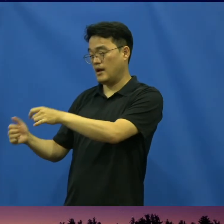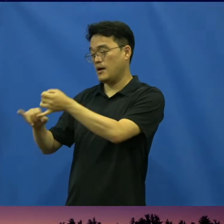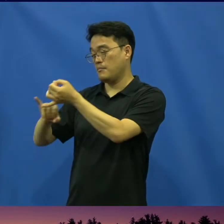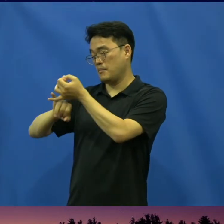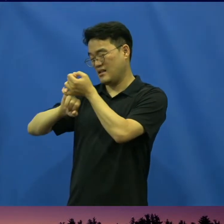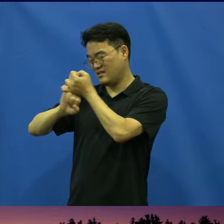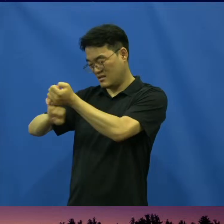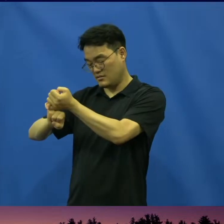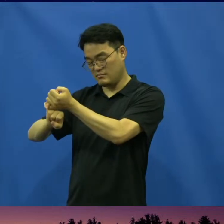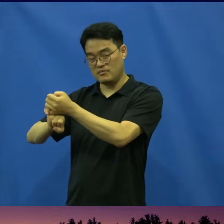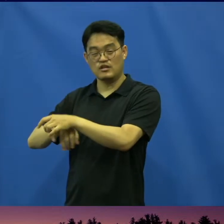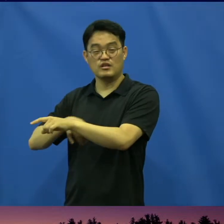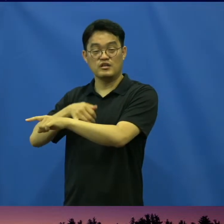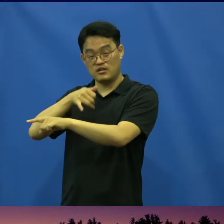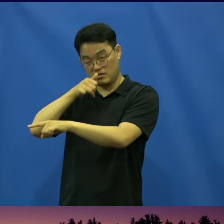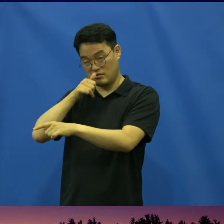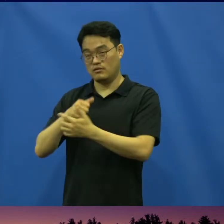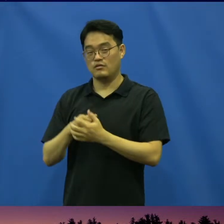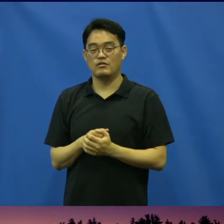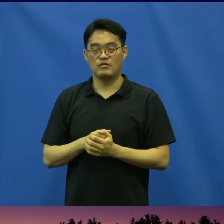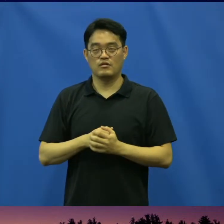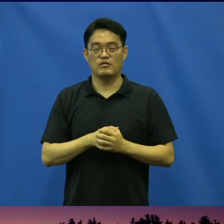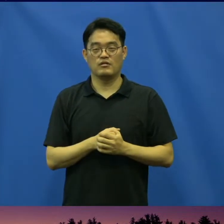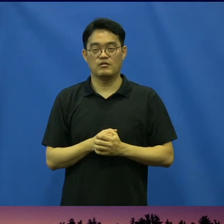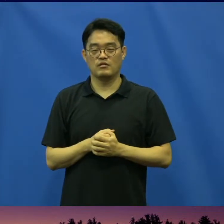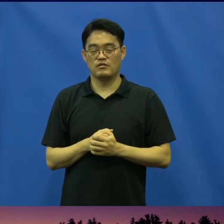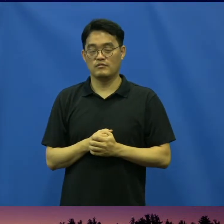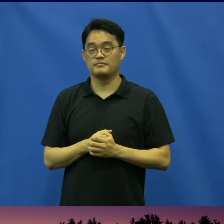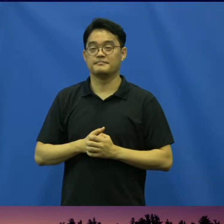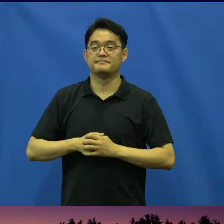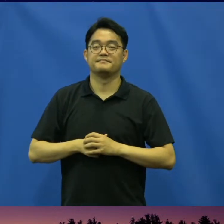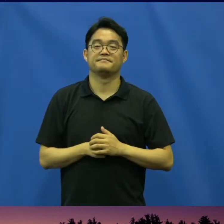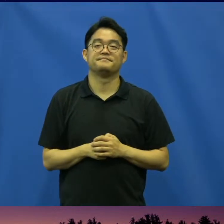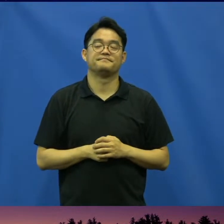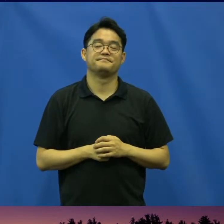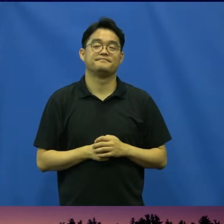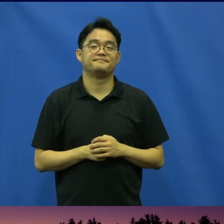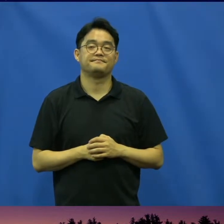해체예요. 분리예요. 경계선을 넘는 거예요.